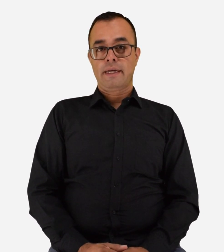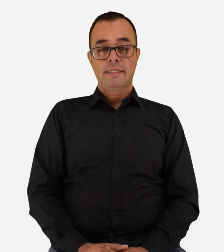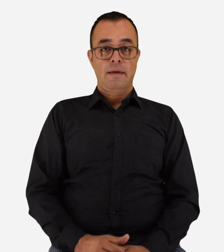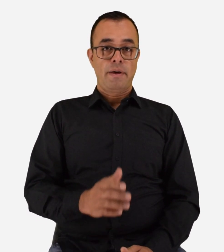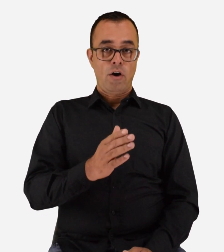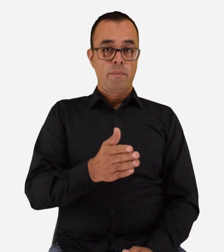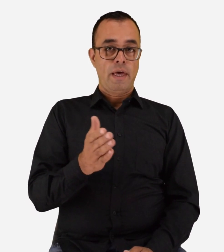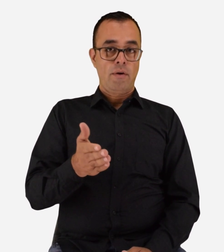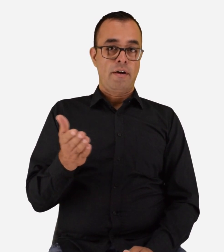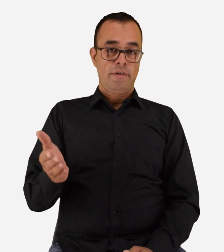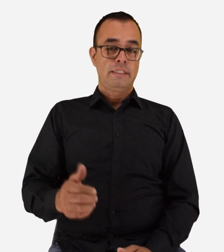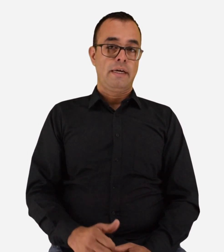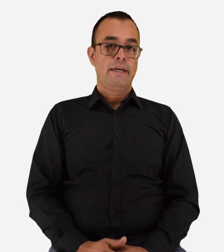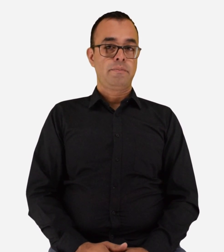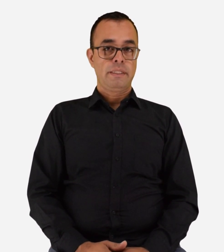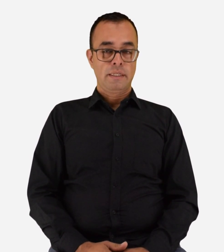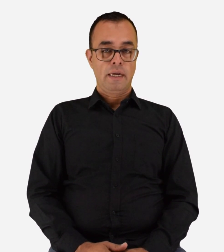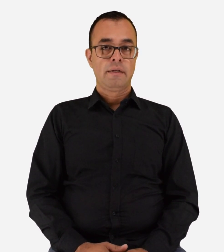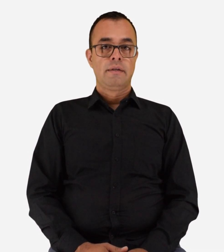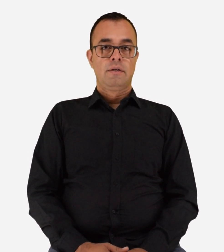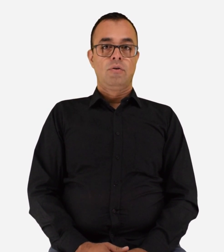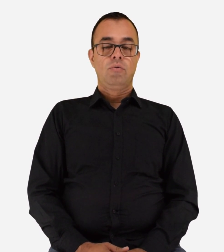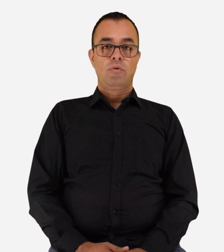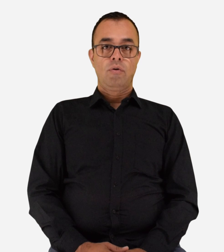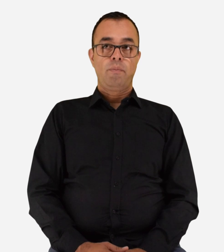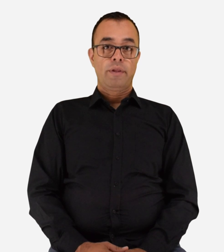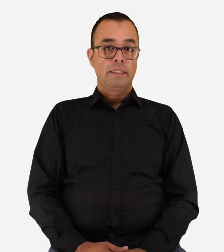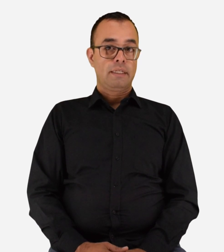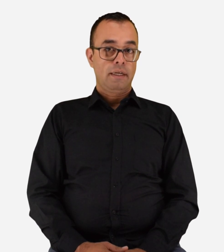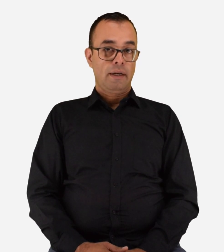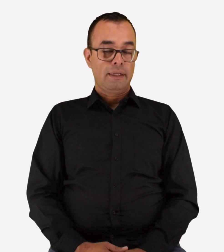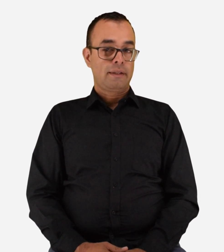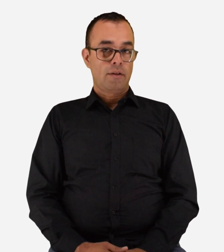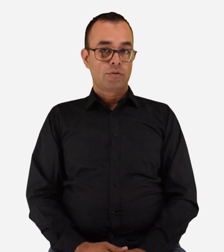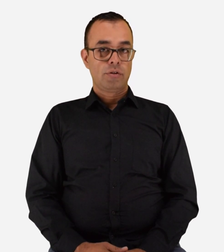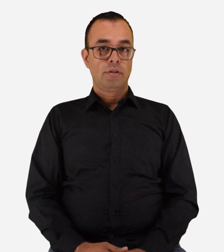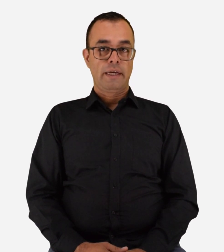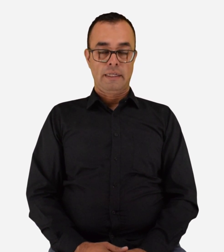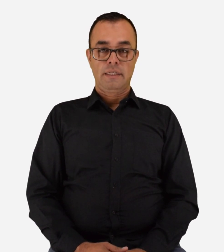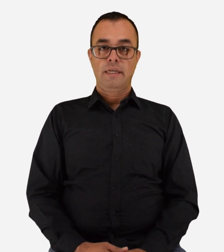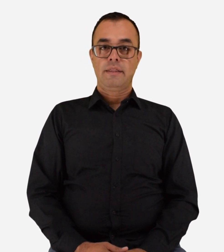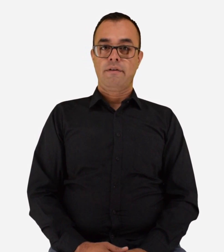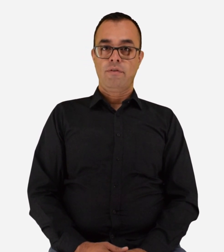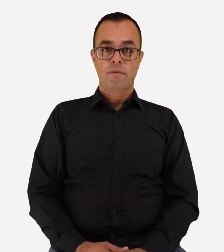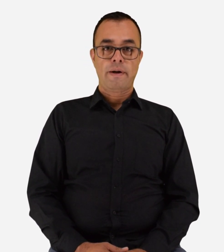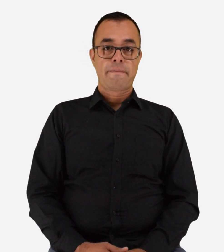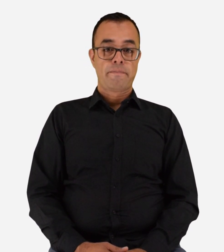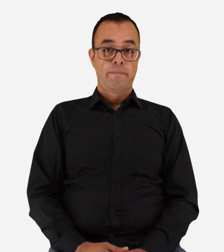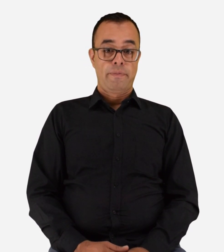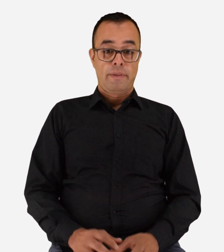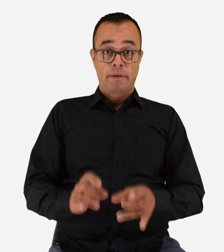que se me ha olvidado la fecha especial, uno pudiese hacer la traducción de la siguiente forma.